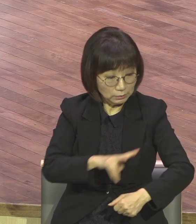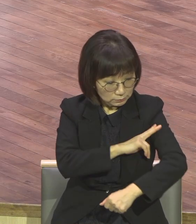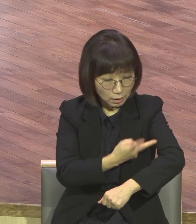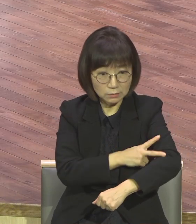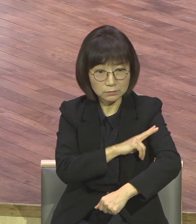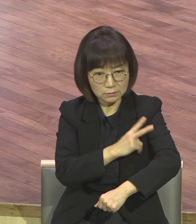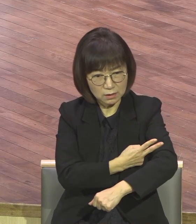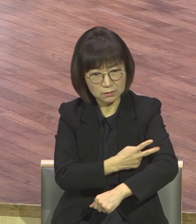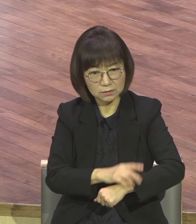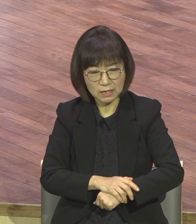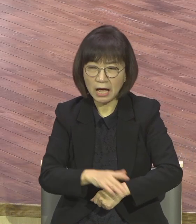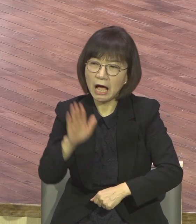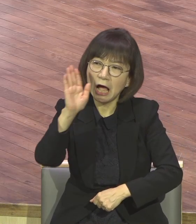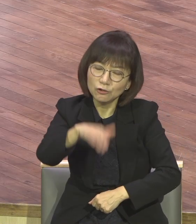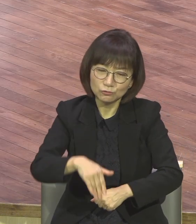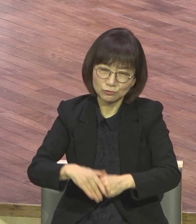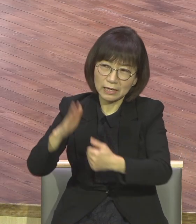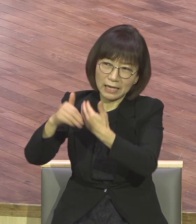사람이 노력을 해야지